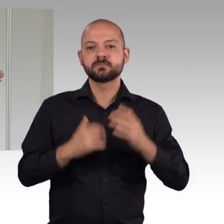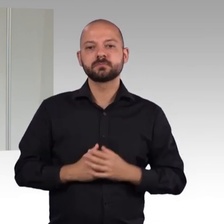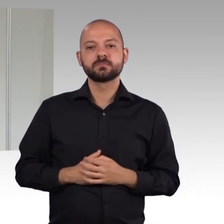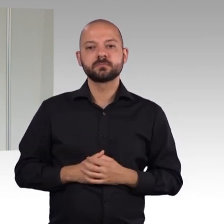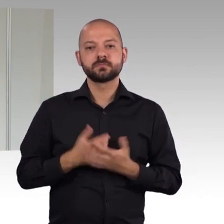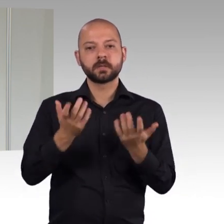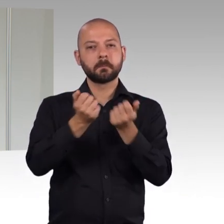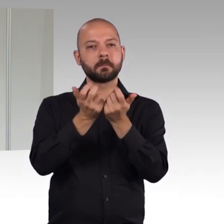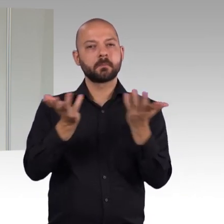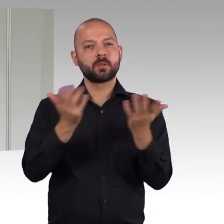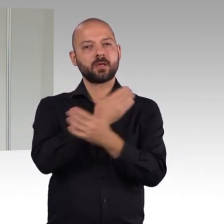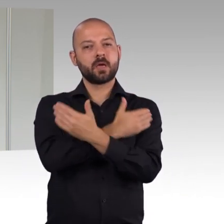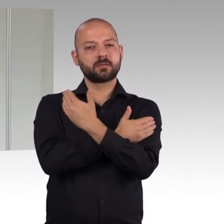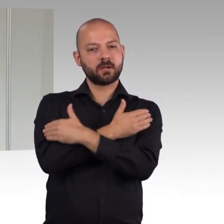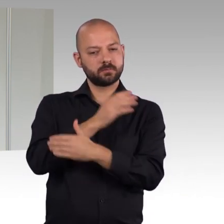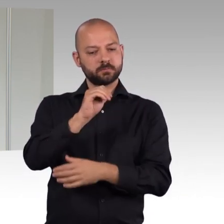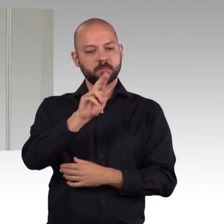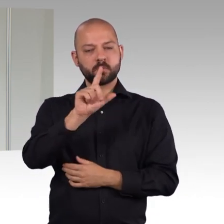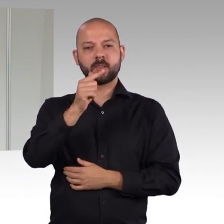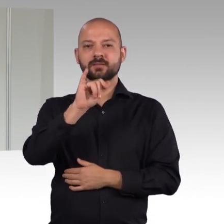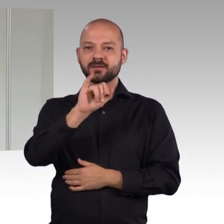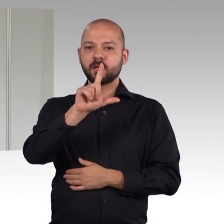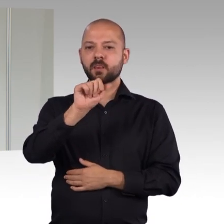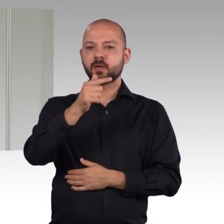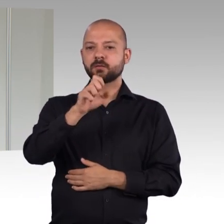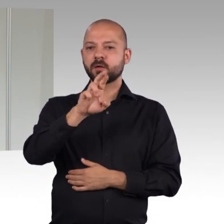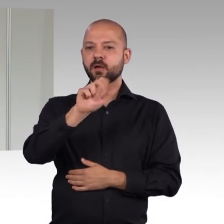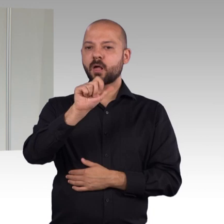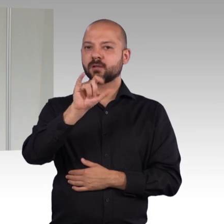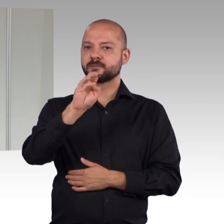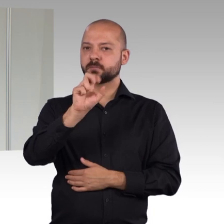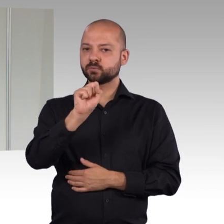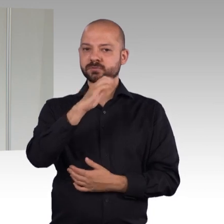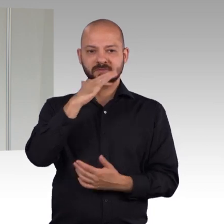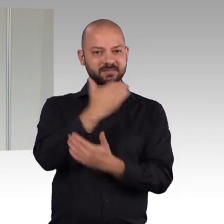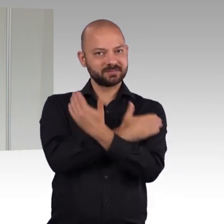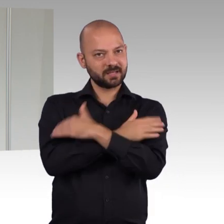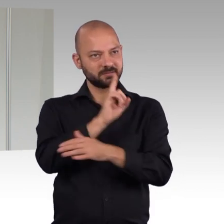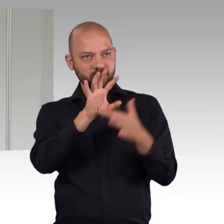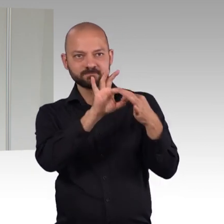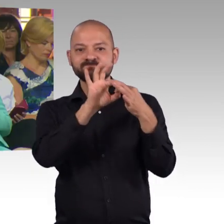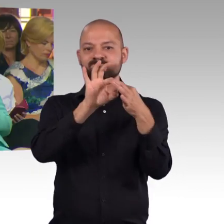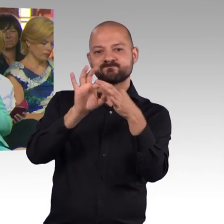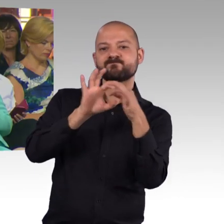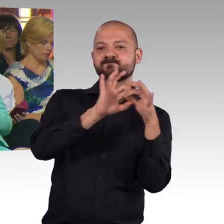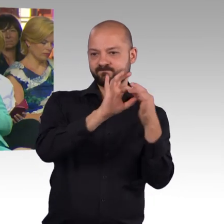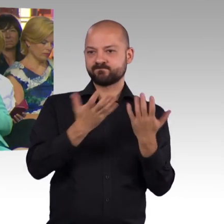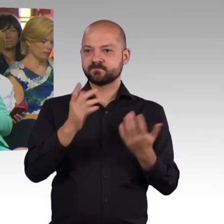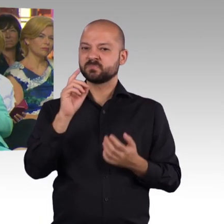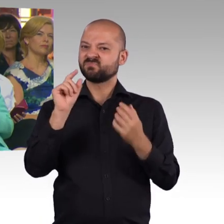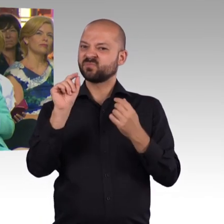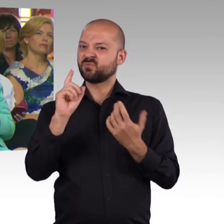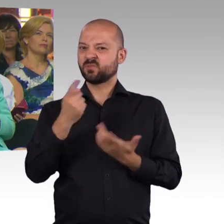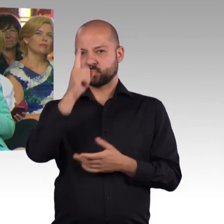in schwierigen Einsätzen da ist. Und wenn Deutschland, das hat die Bundeskanzlerin gemacht, das hat der Außenminister gemacht, das machen wir auch als Außen- und